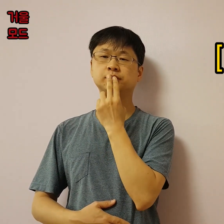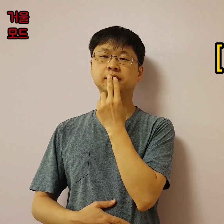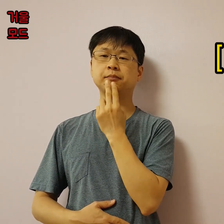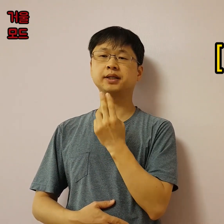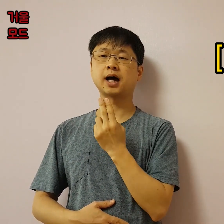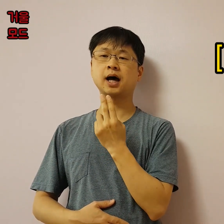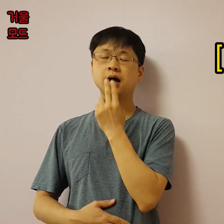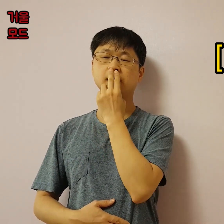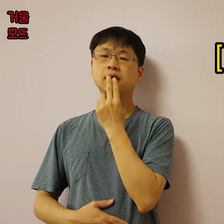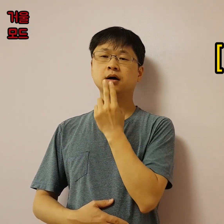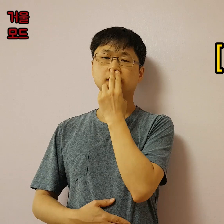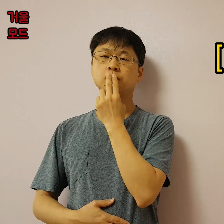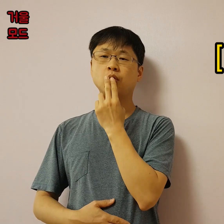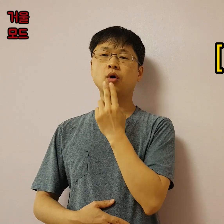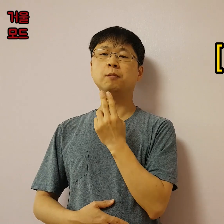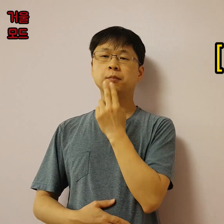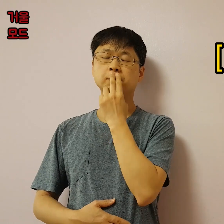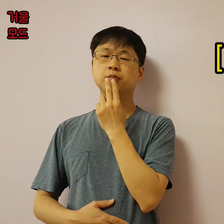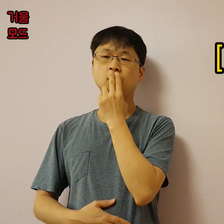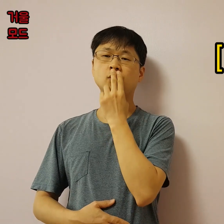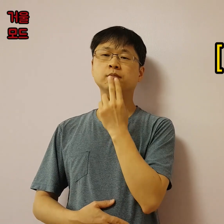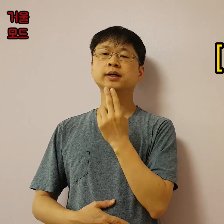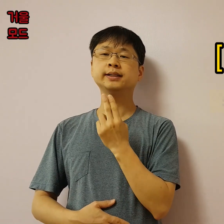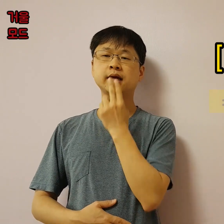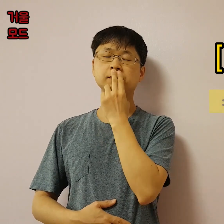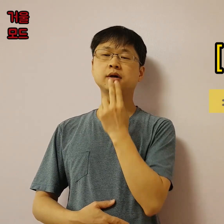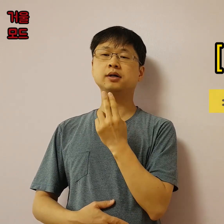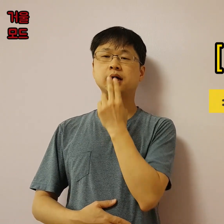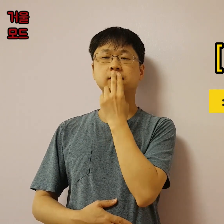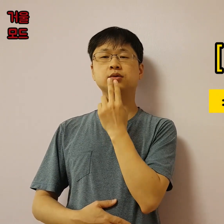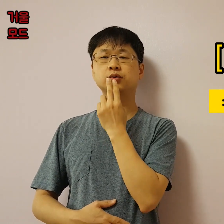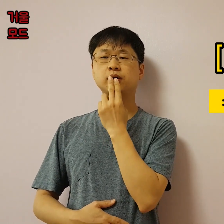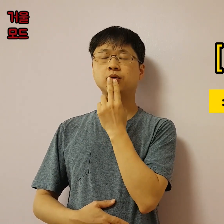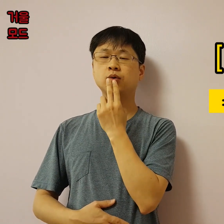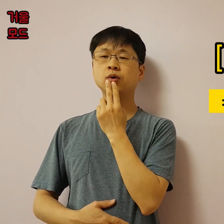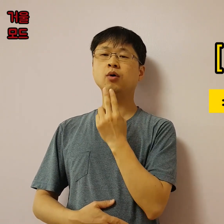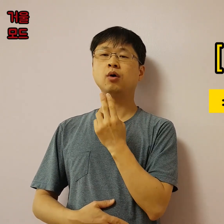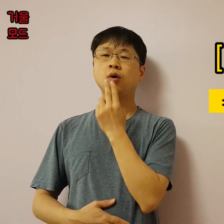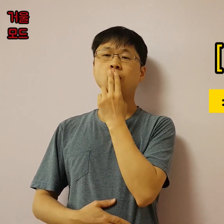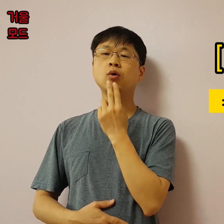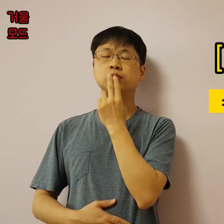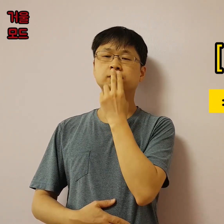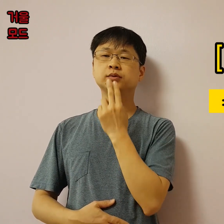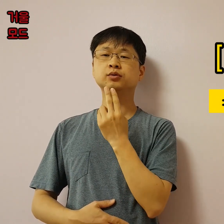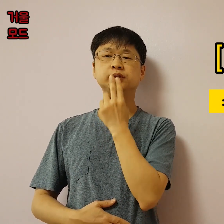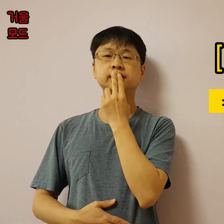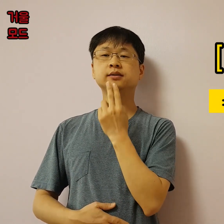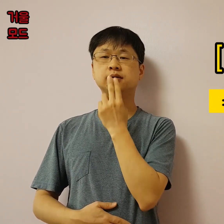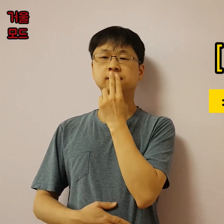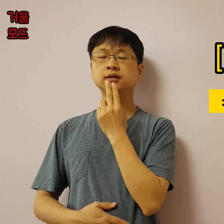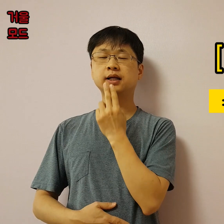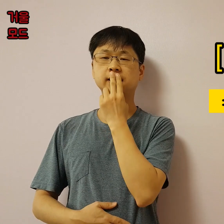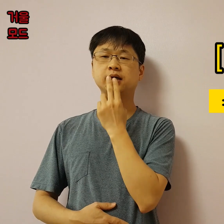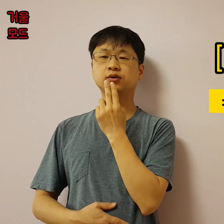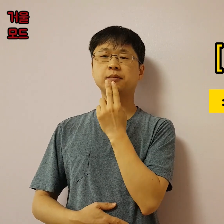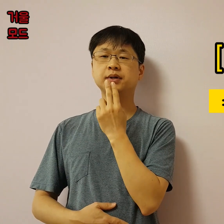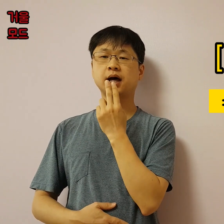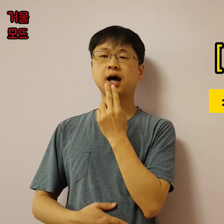주시면 됩니다. 보험. 생명이란 뜻도 되고 호흡, 숨 쉬는 것을 나타내기도